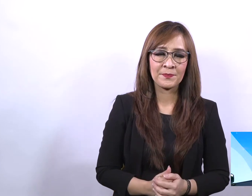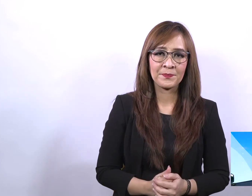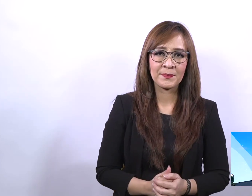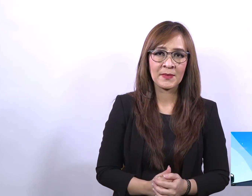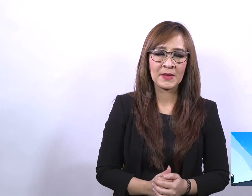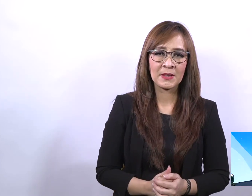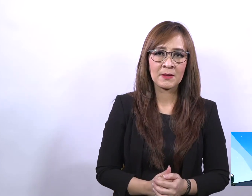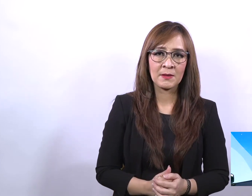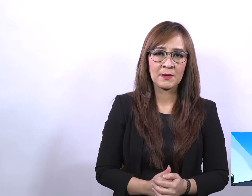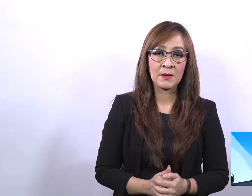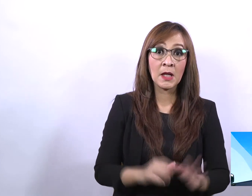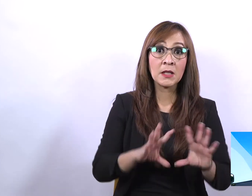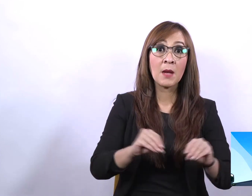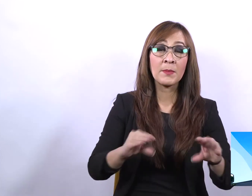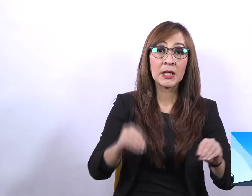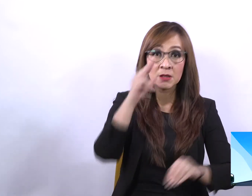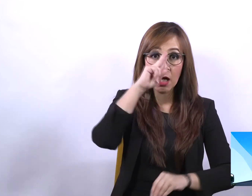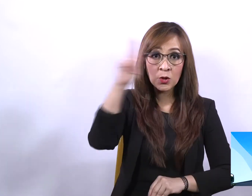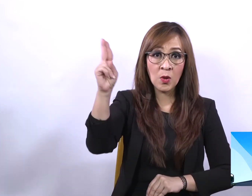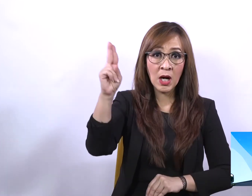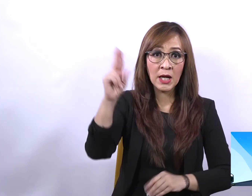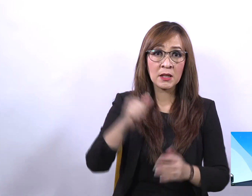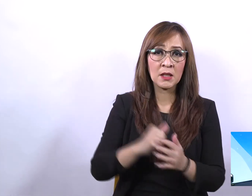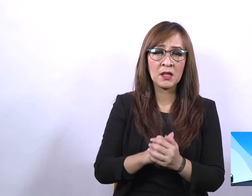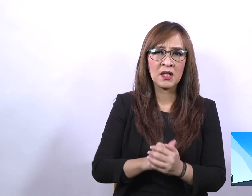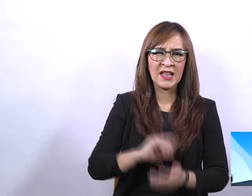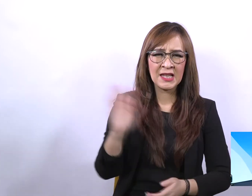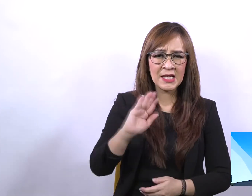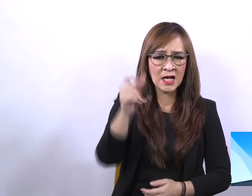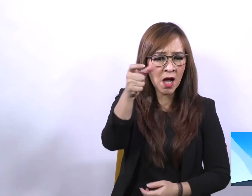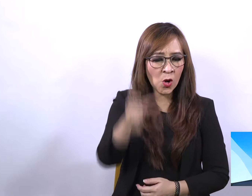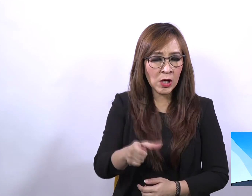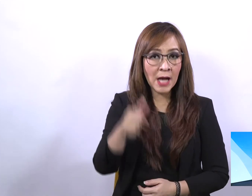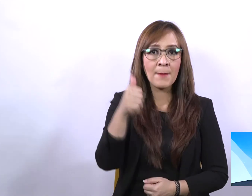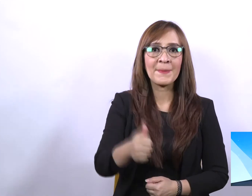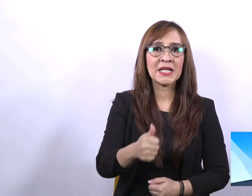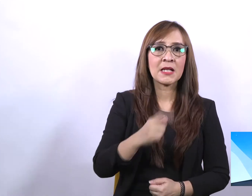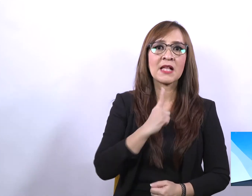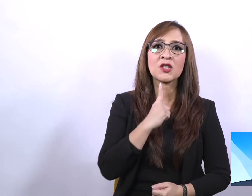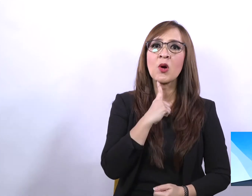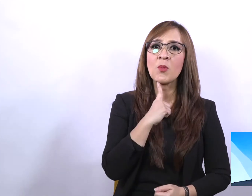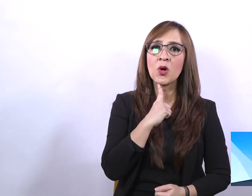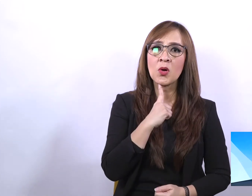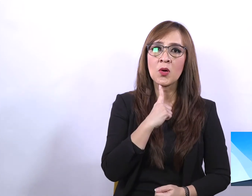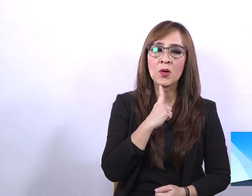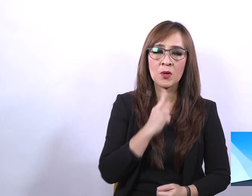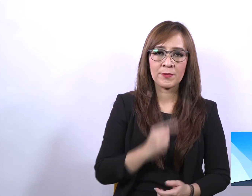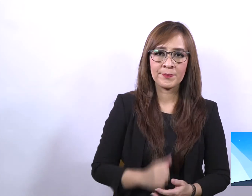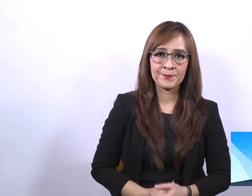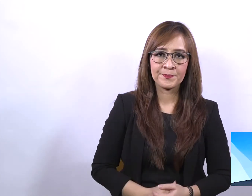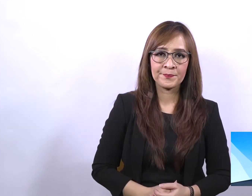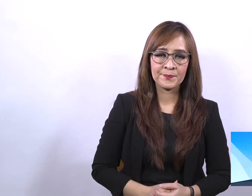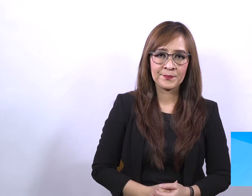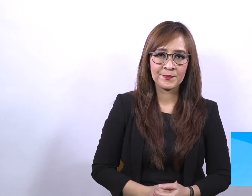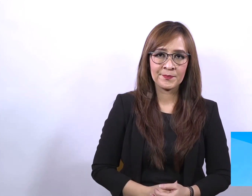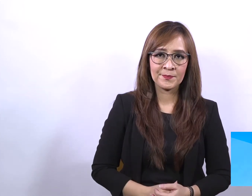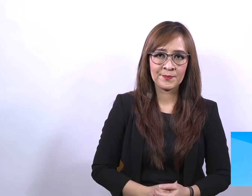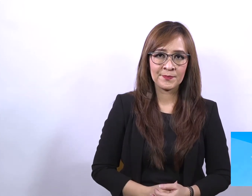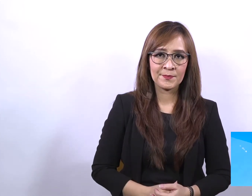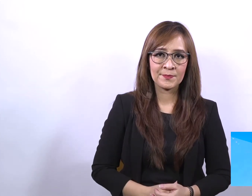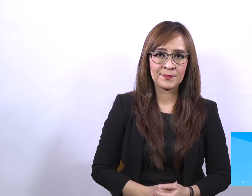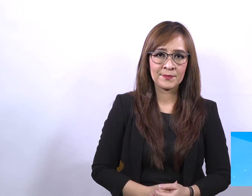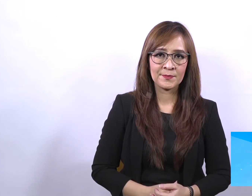itu masih dalam pekerjaan tuhan ada orang yang bisa menyombongkan diri dan berkata kalau bukan karena gue nggak bisa ini semuanya ha ha